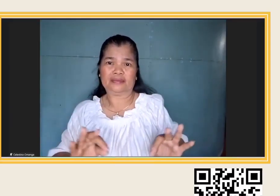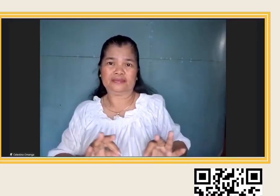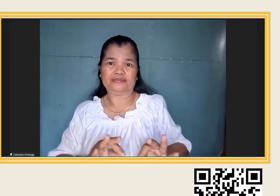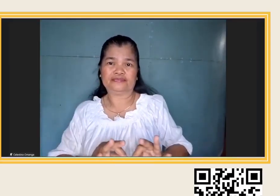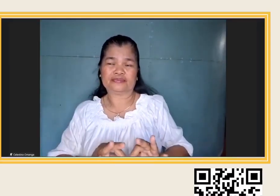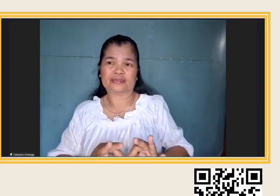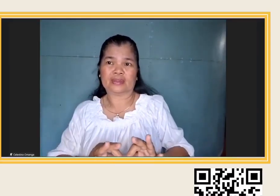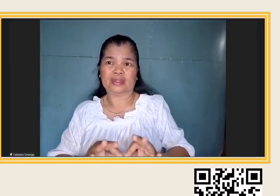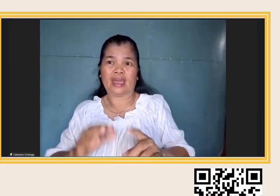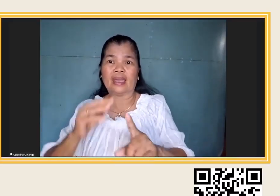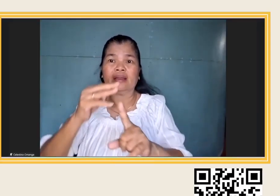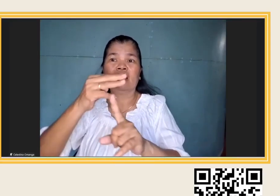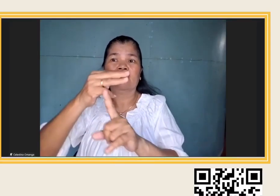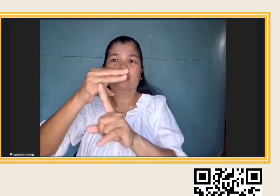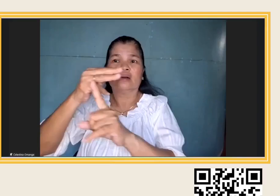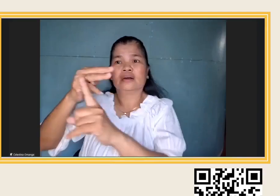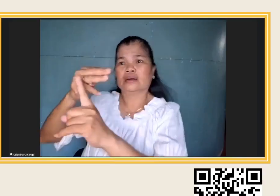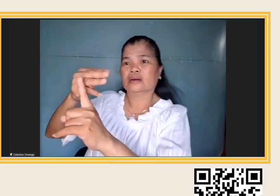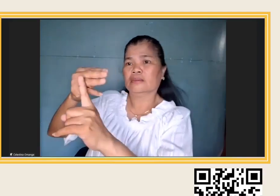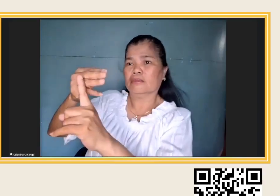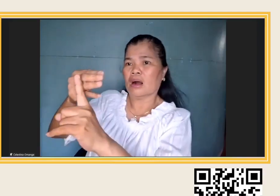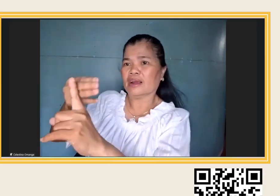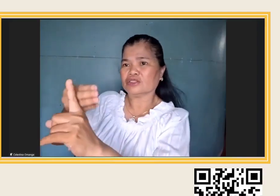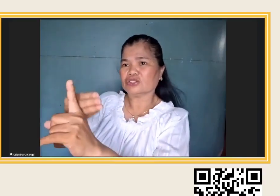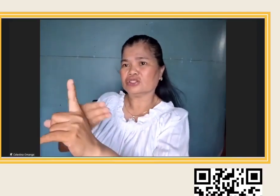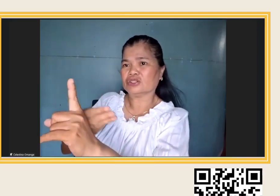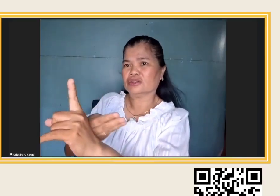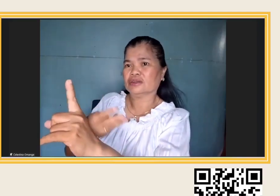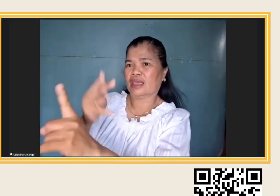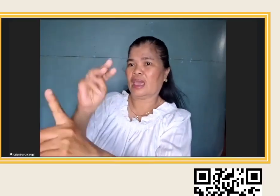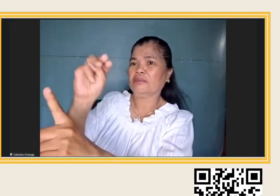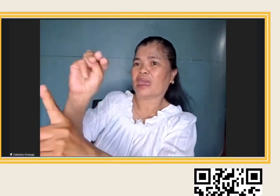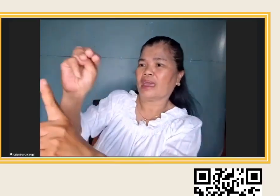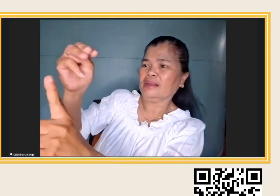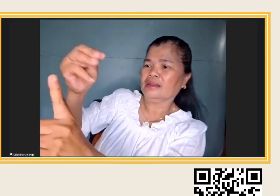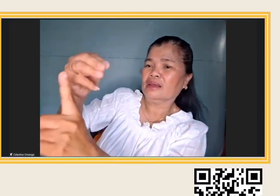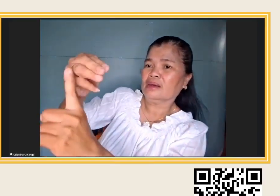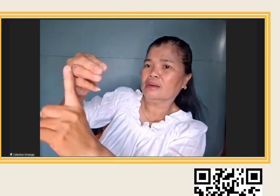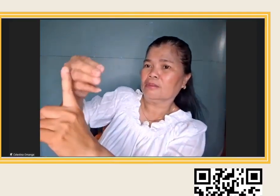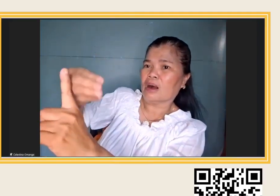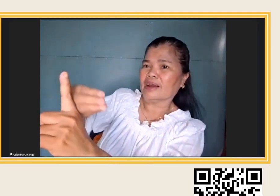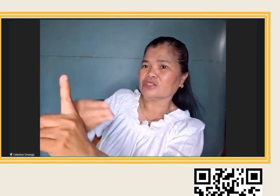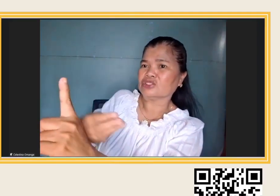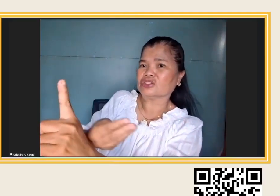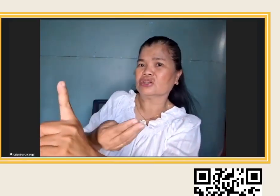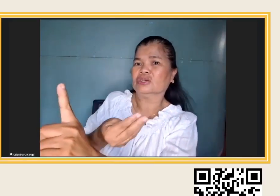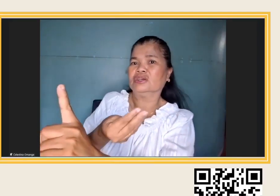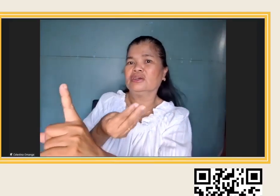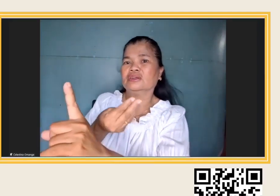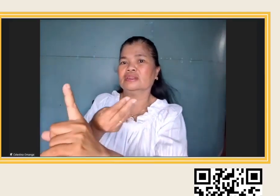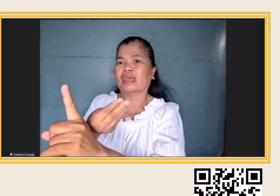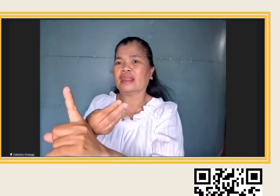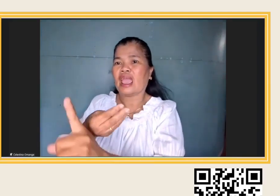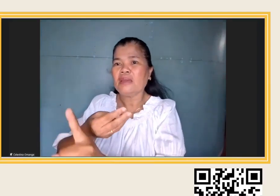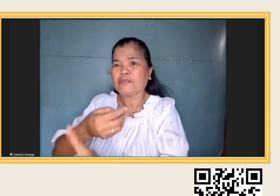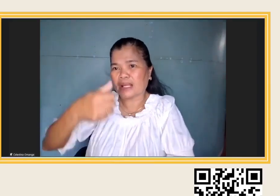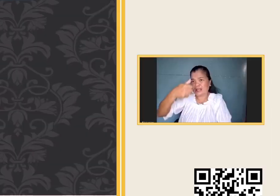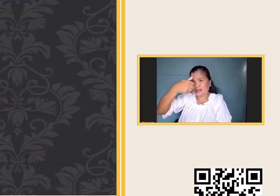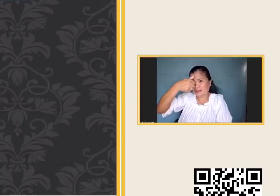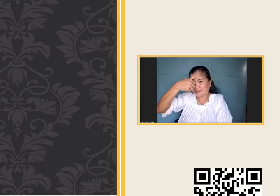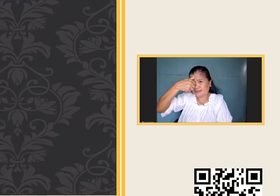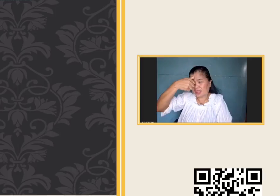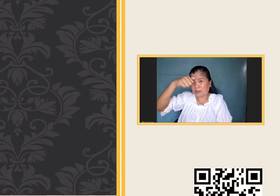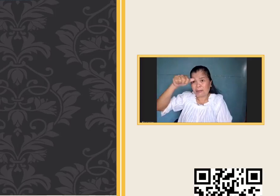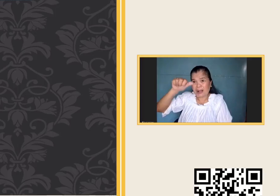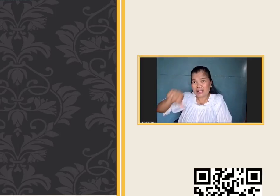February. Then, March. M hand, March. Then,